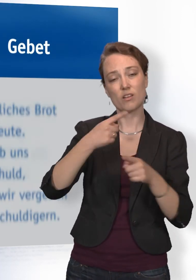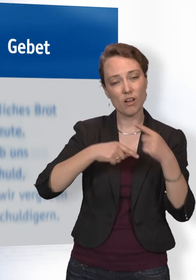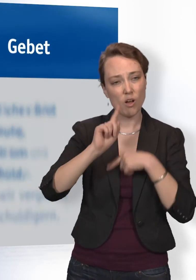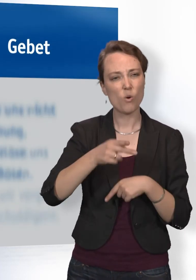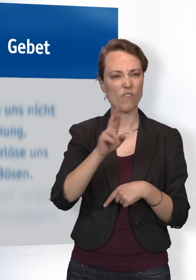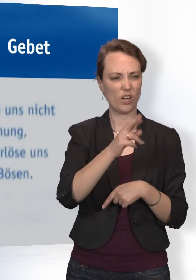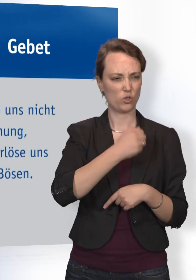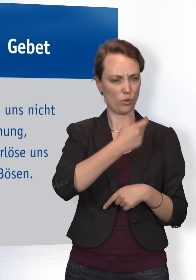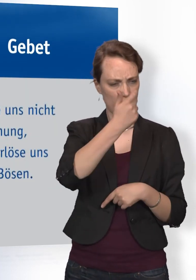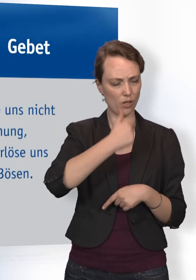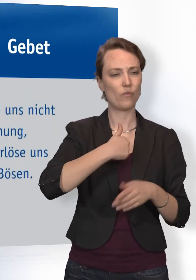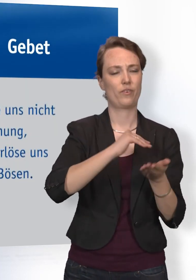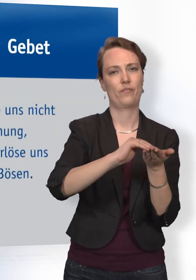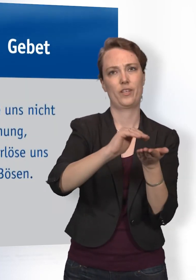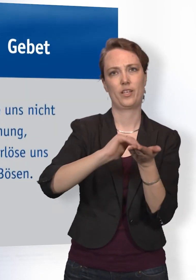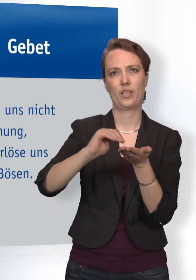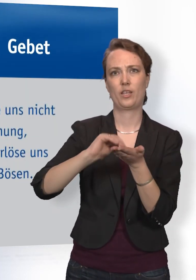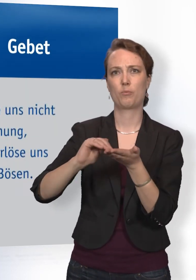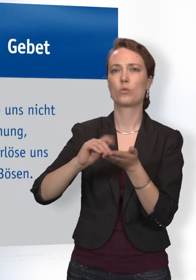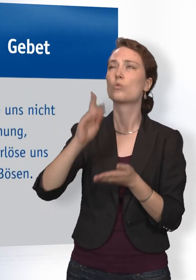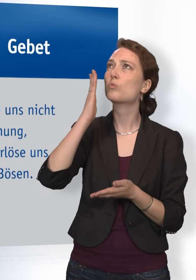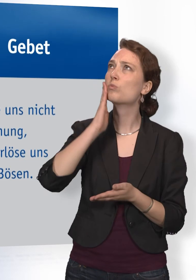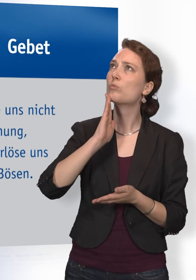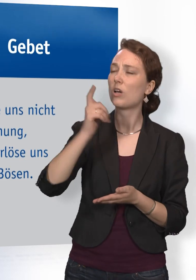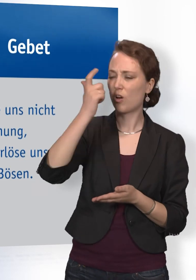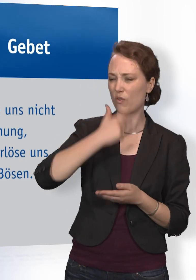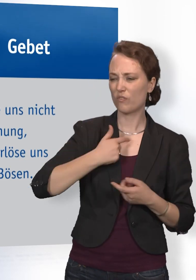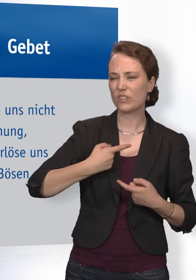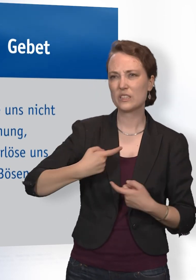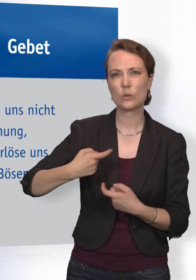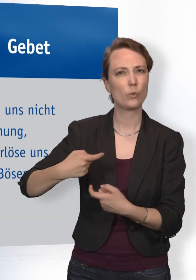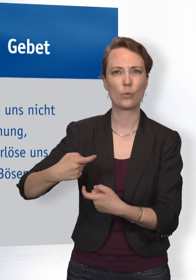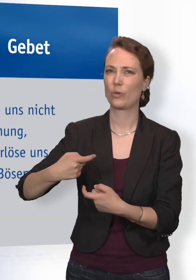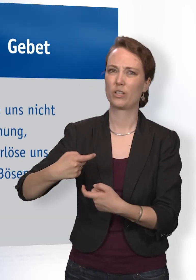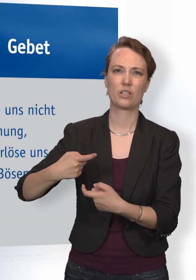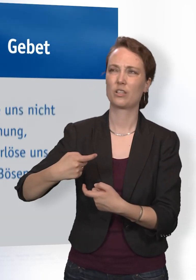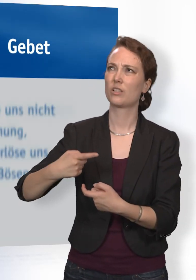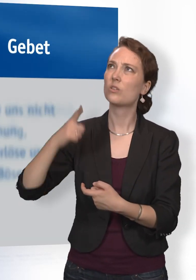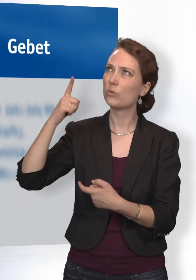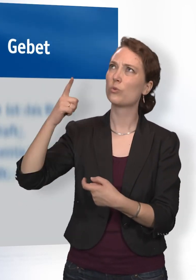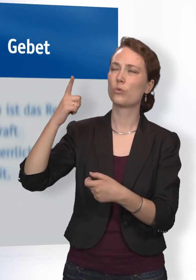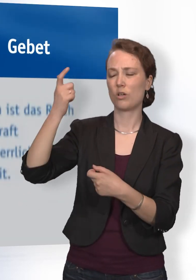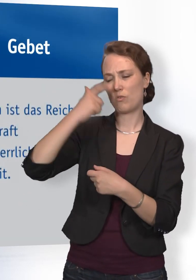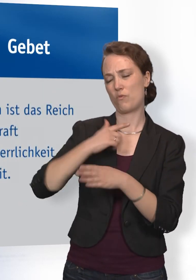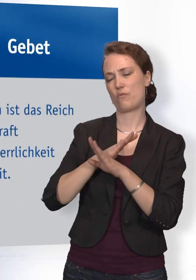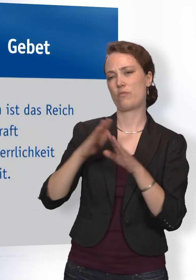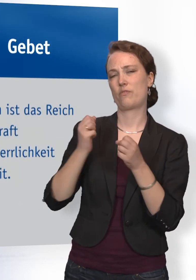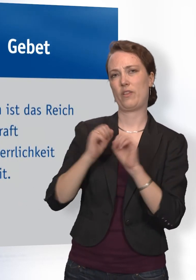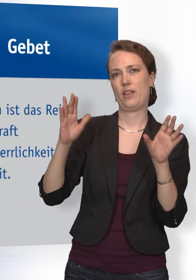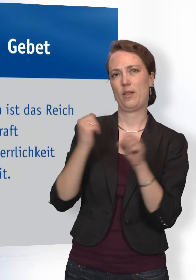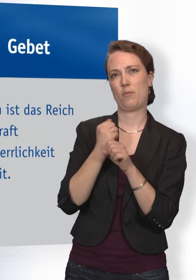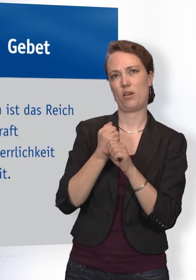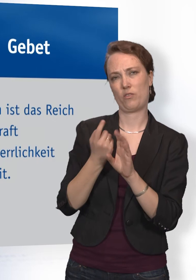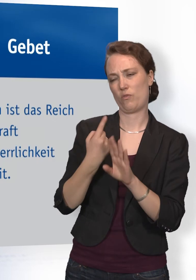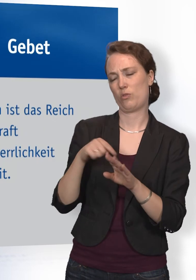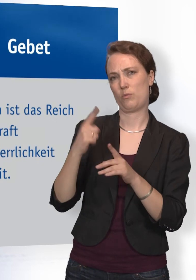Schuldigern. Und führe uns nicht in Versuchung, sondern erlöse uns von dem Bösen. denn dein ist